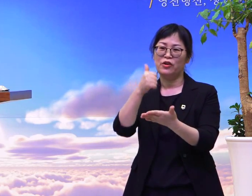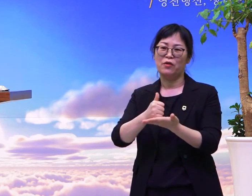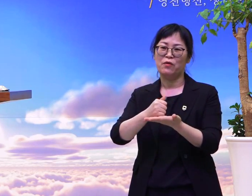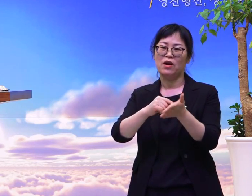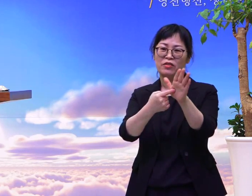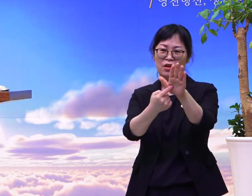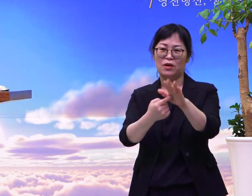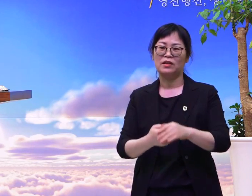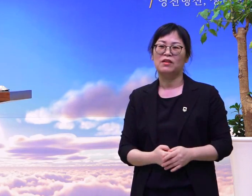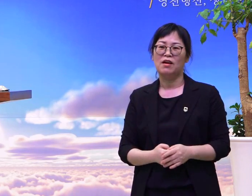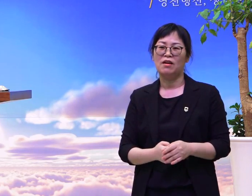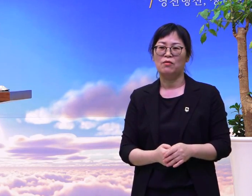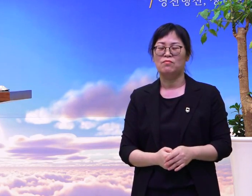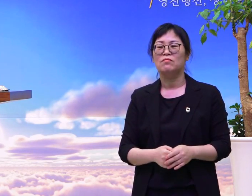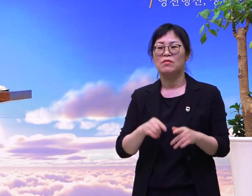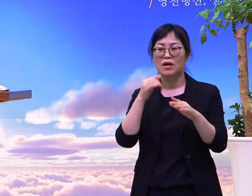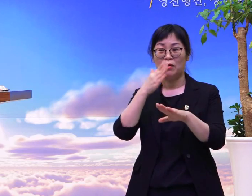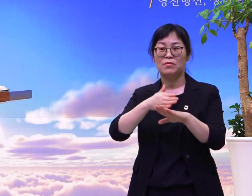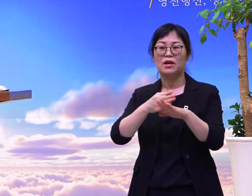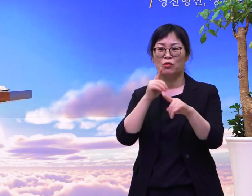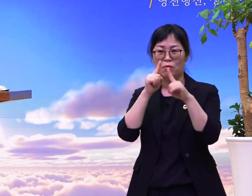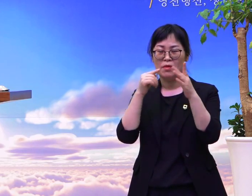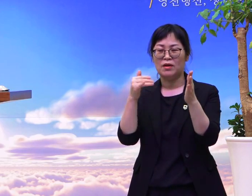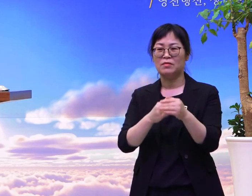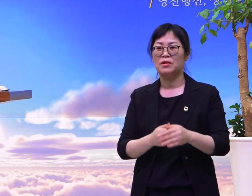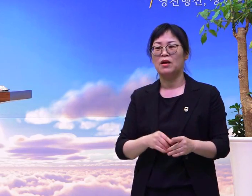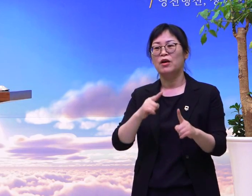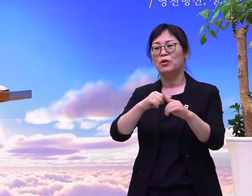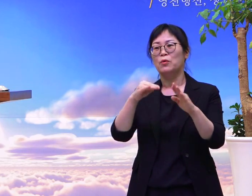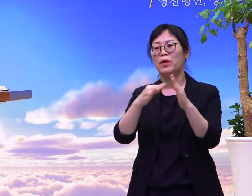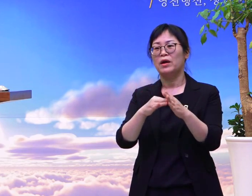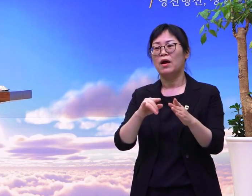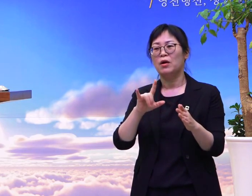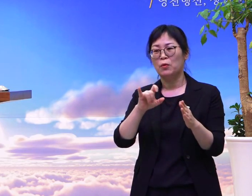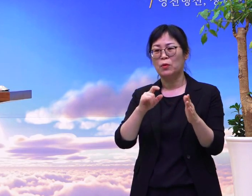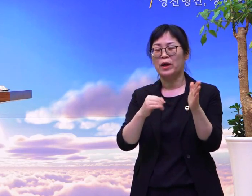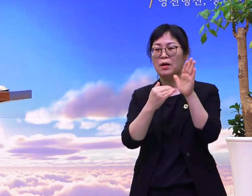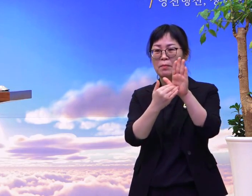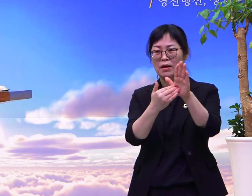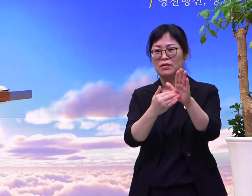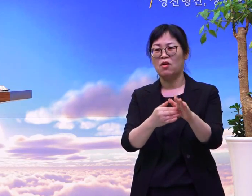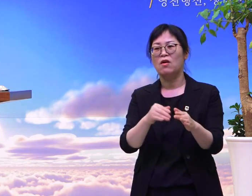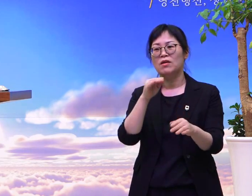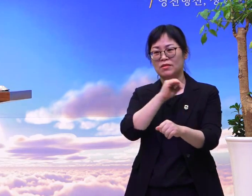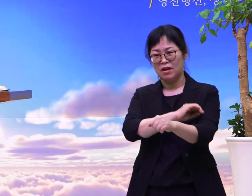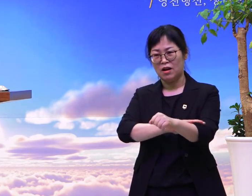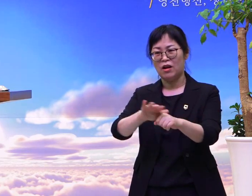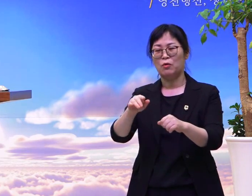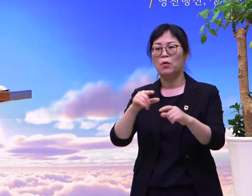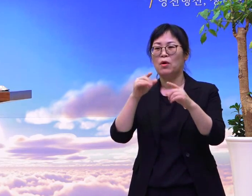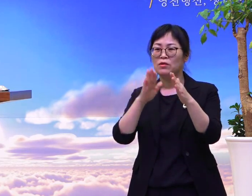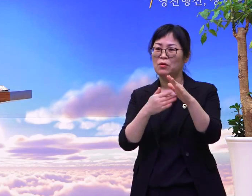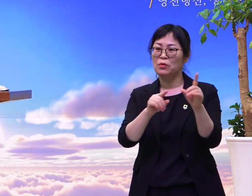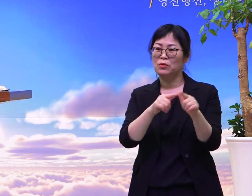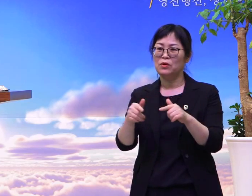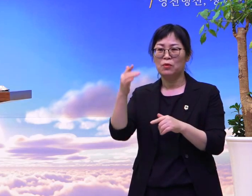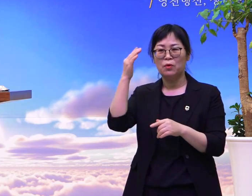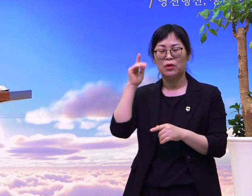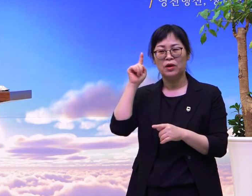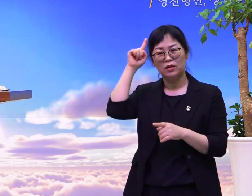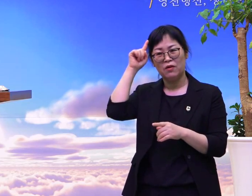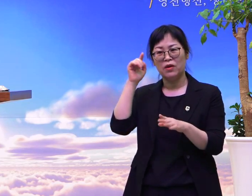하고 이야기를 하셨습니다. 교회가 방역을 잘했고 성도들도 방역 체크를 잘하고 일정 거리도